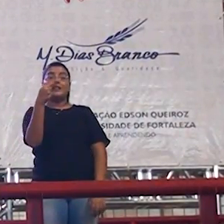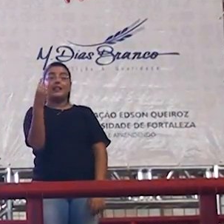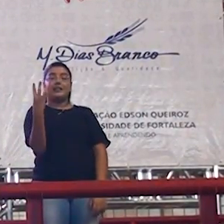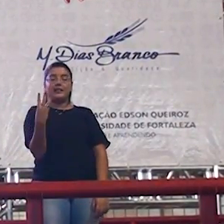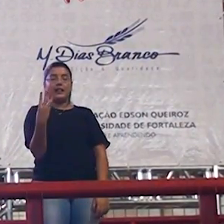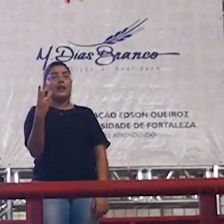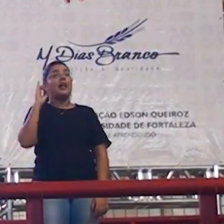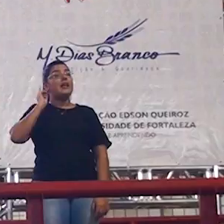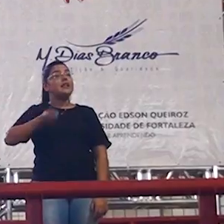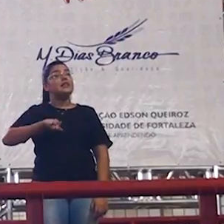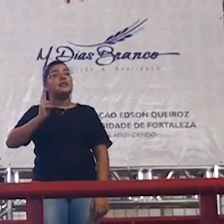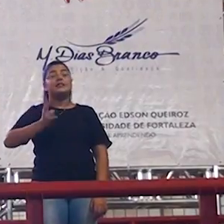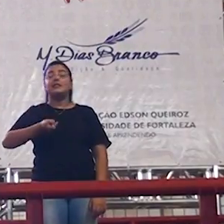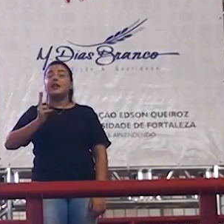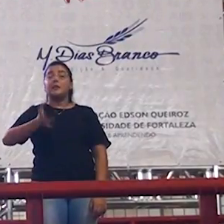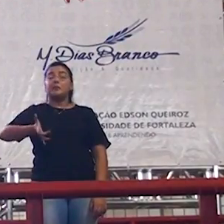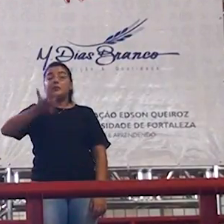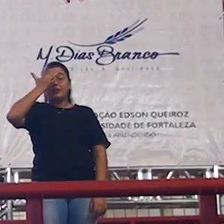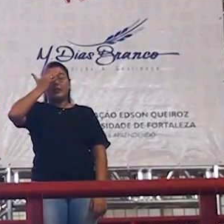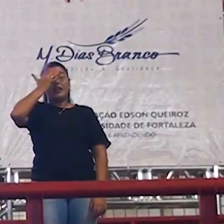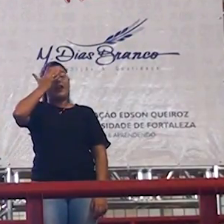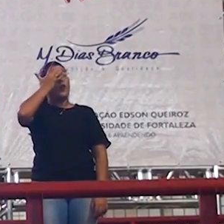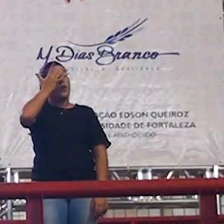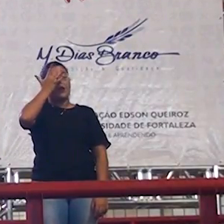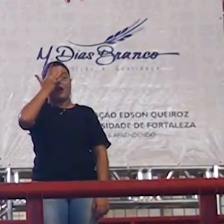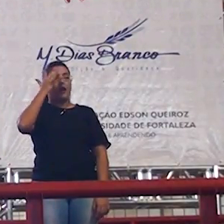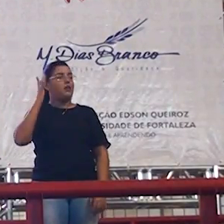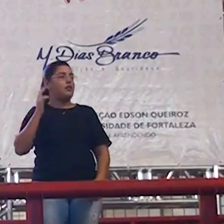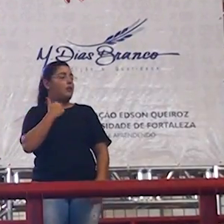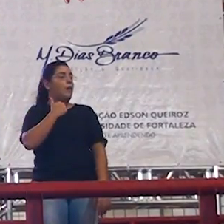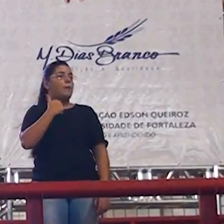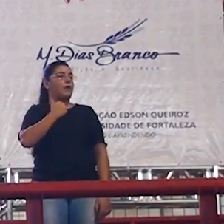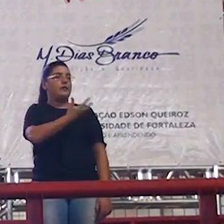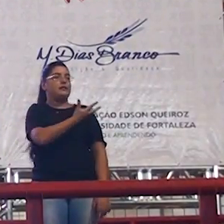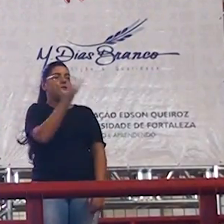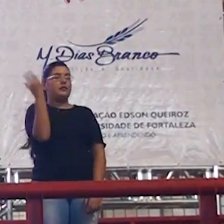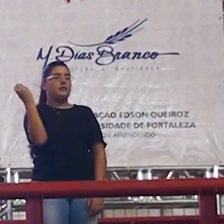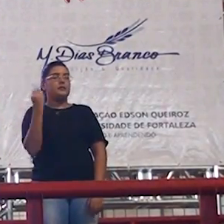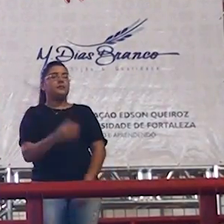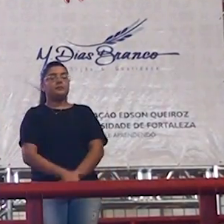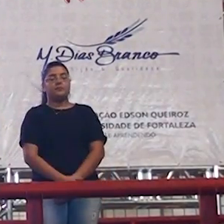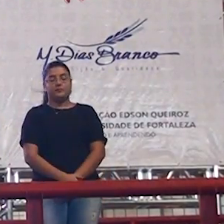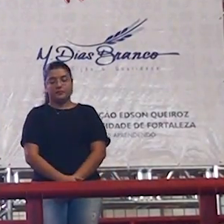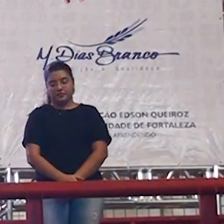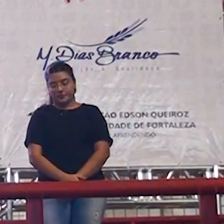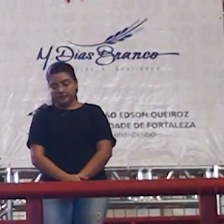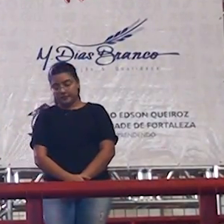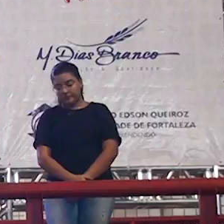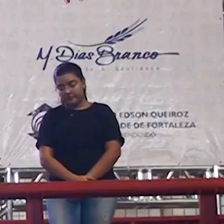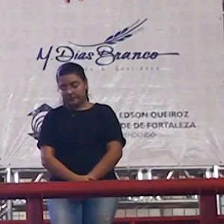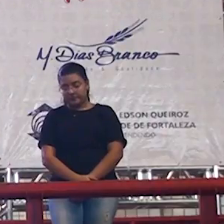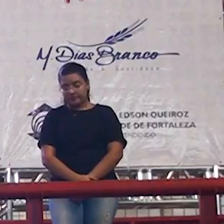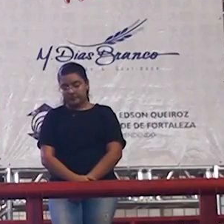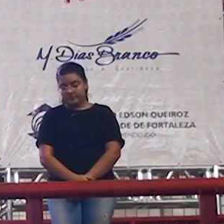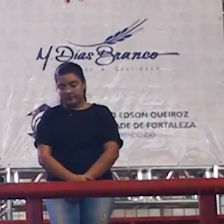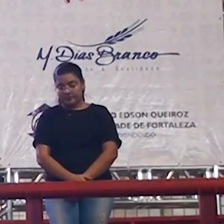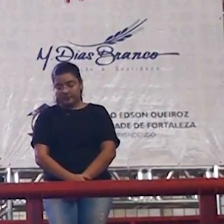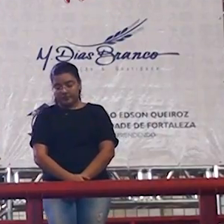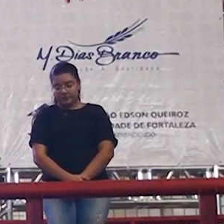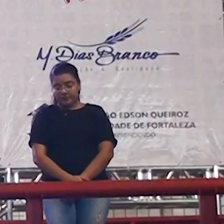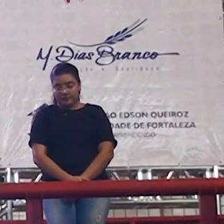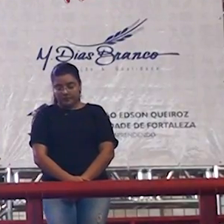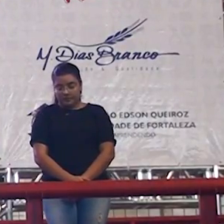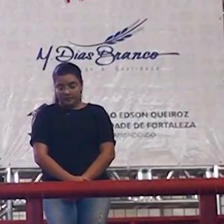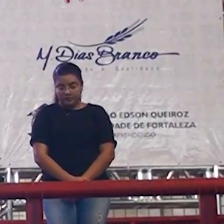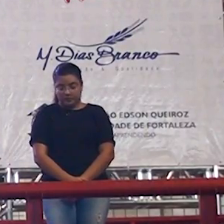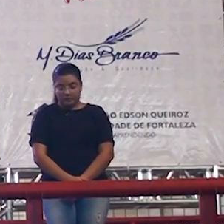1,73. Tenham isso na cabeça para as questões de geometria. Vai que cai, como caiu aqui, ó, a 2015.